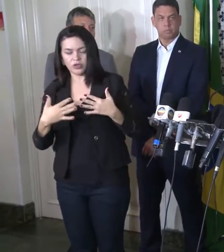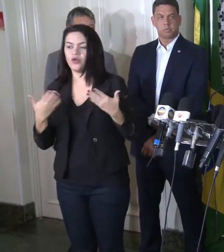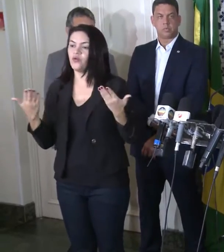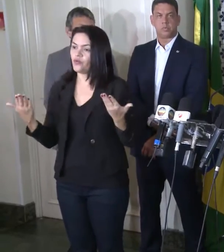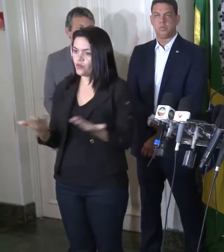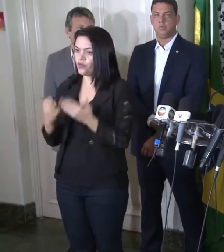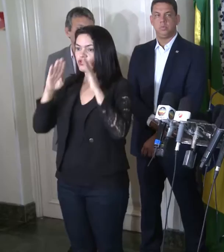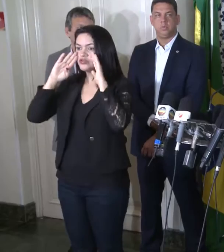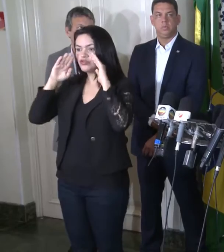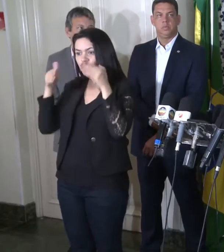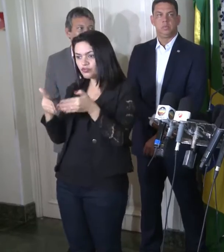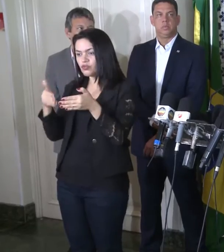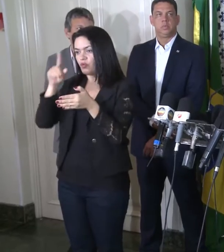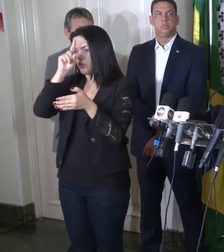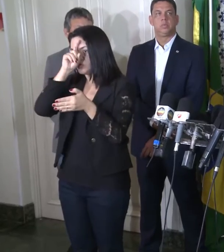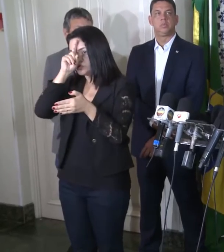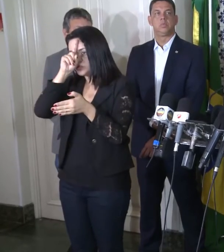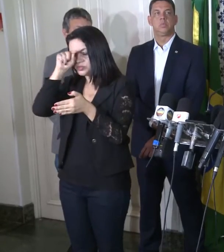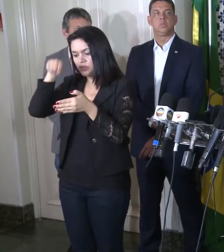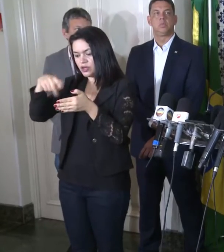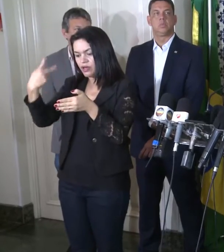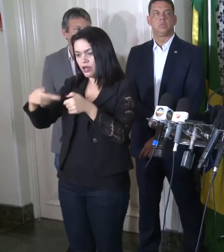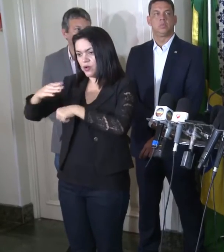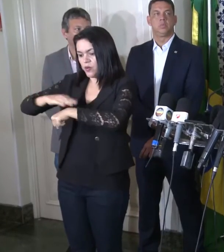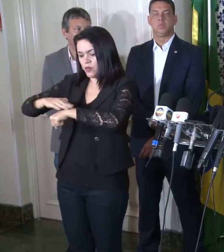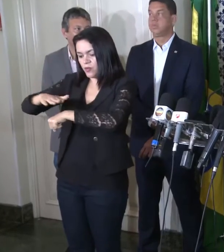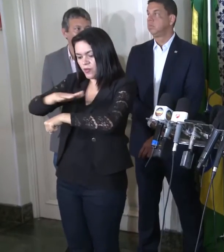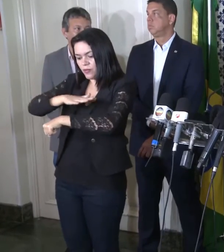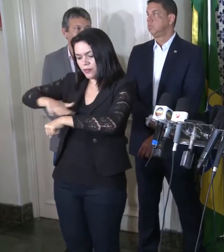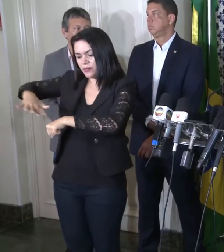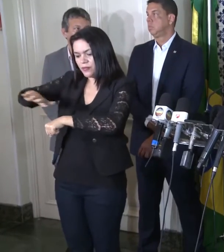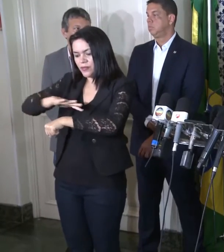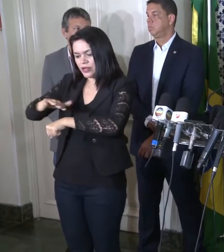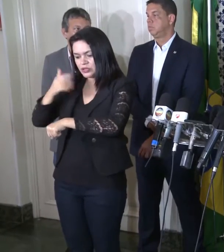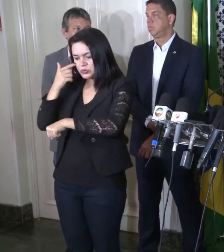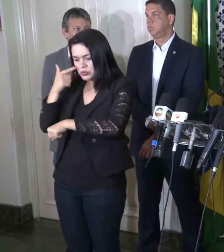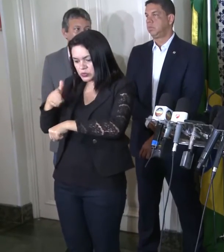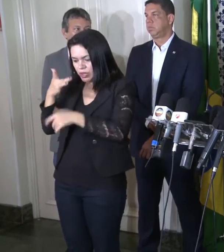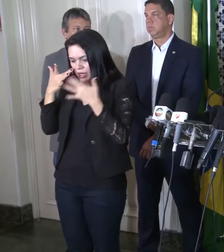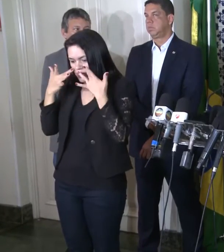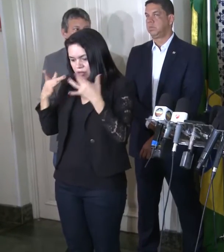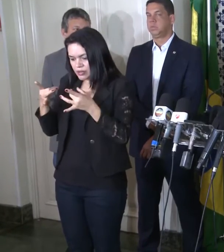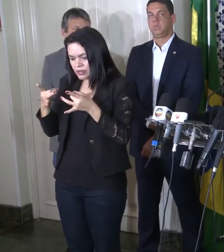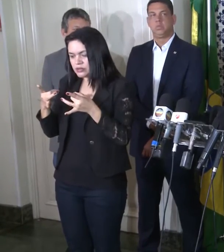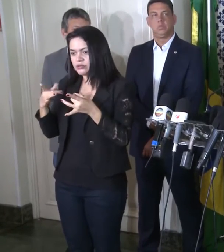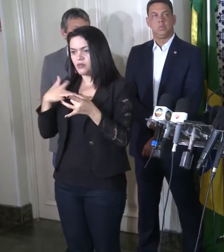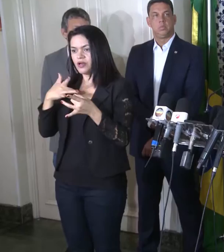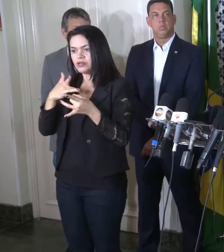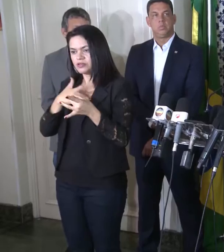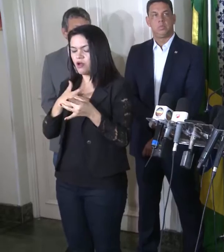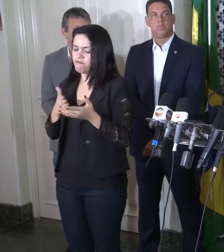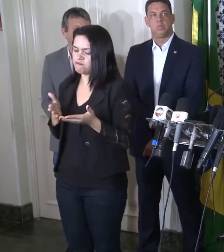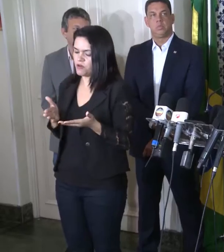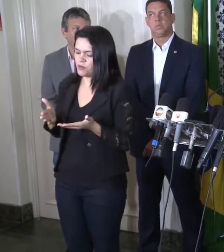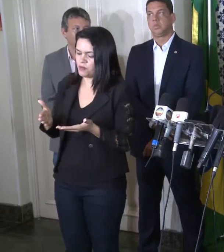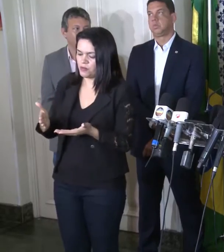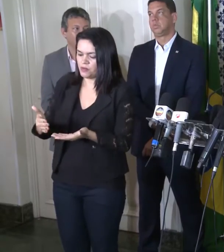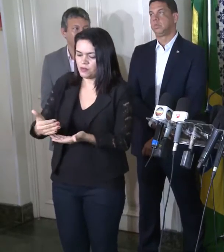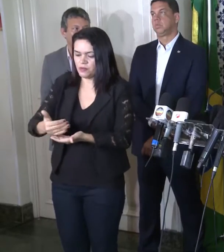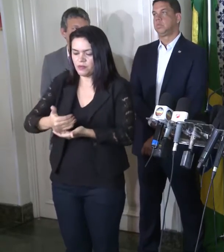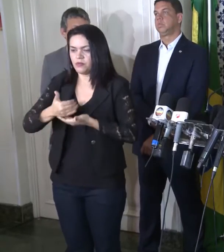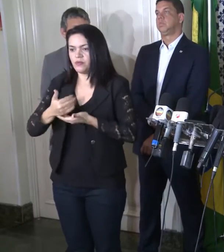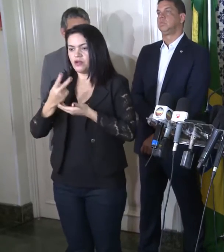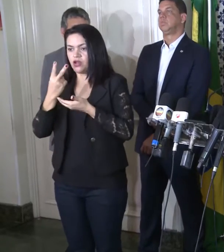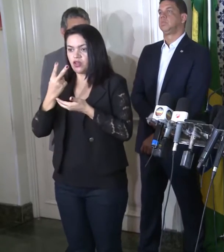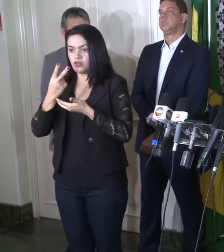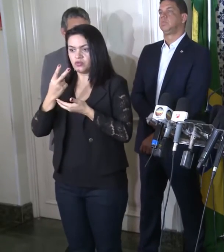do hospital é voltar-se para o momento de atenção à saúde, ele capitaneou as 2 fundações de apoio à